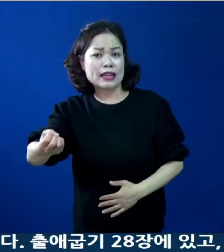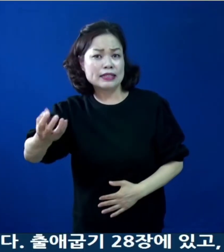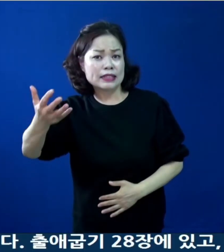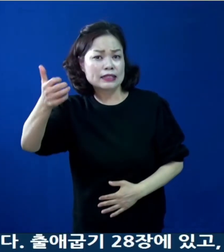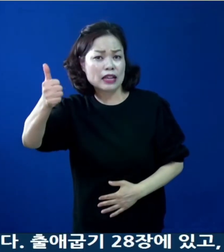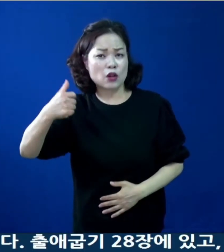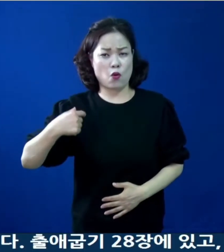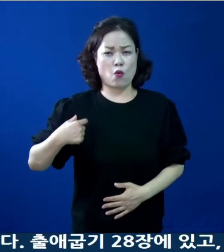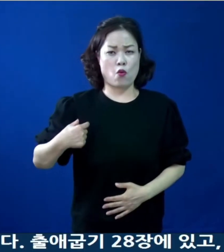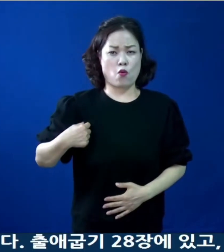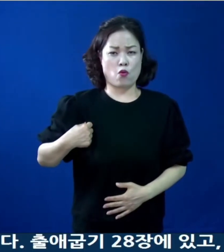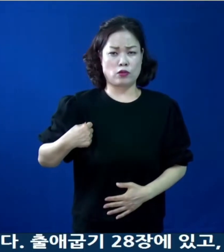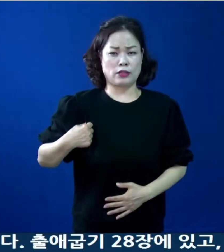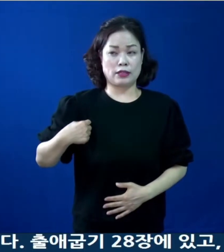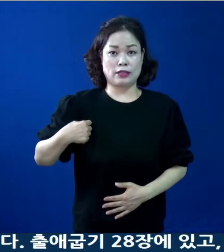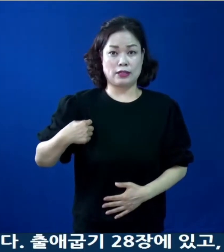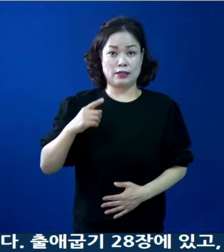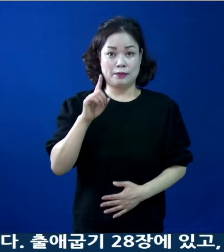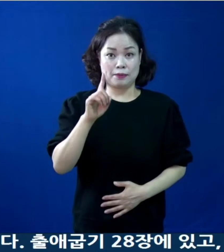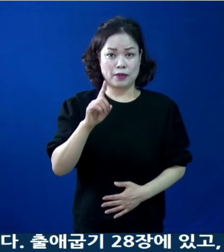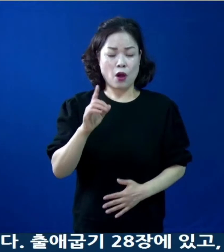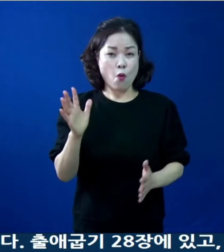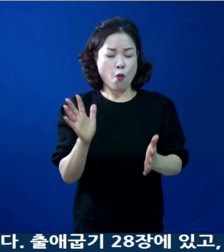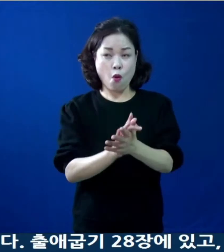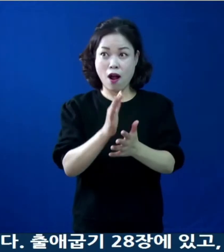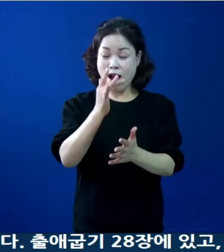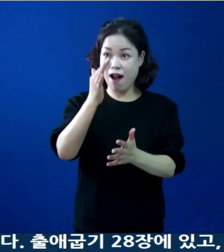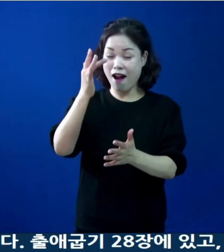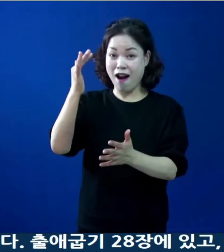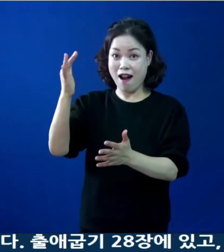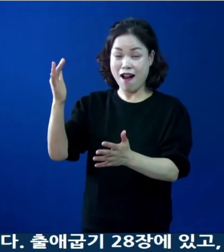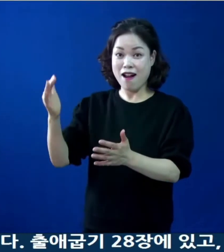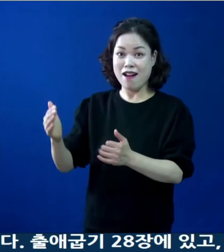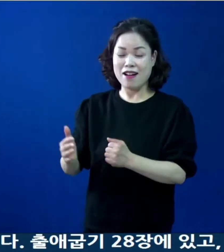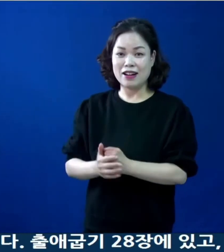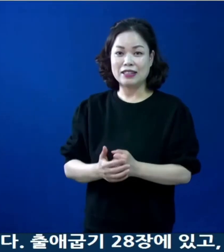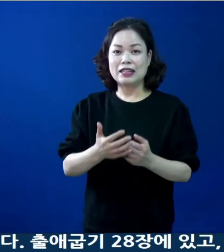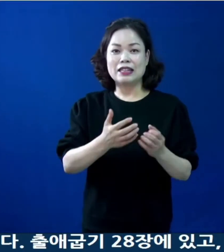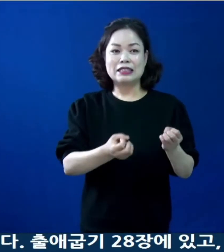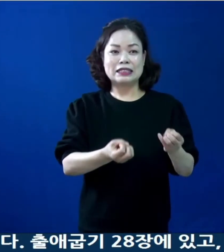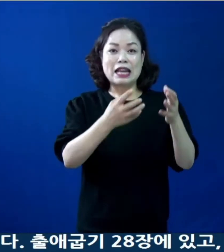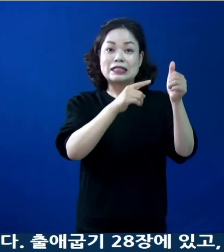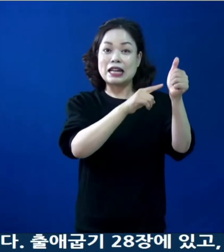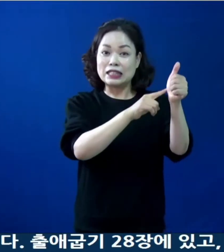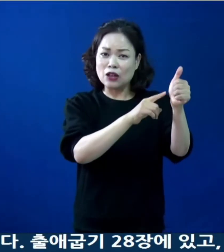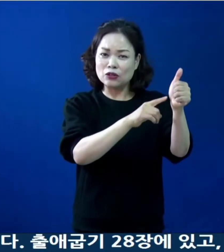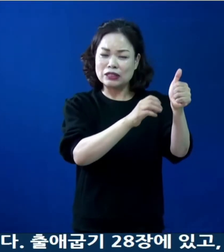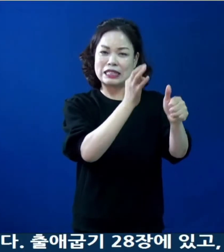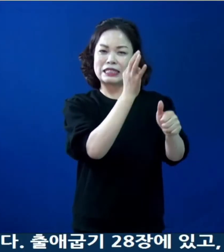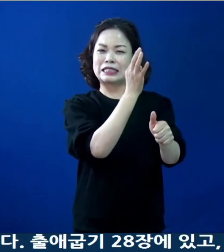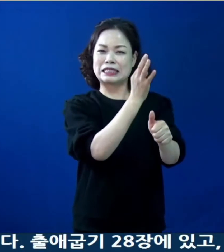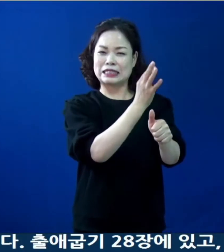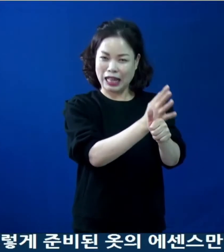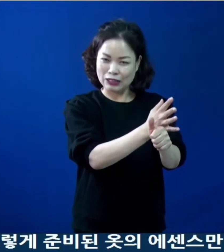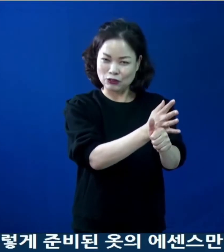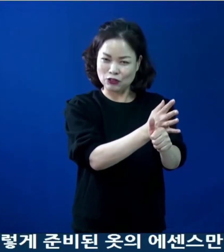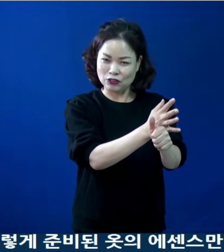대제사장의 옷은 한마디로 말하면 화려합니다. 반면으로 제사장의 옷은